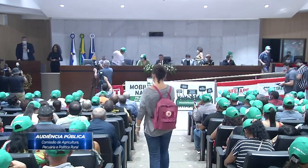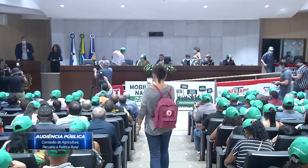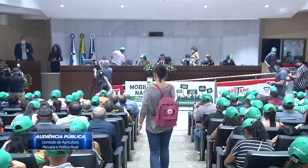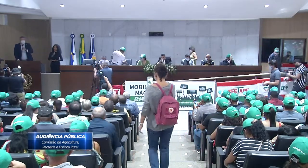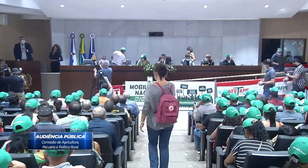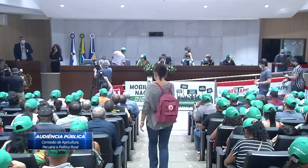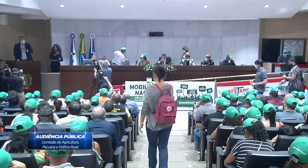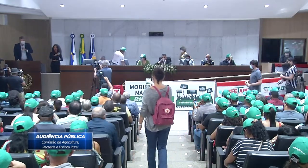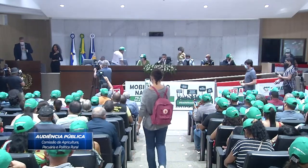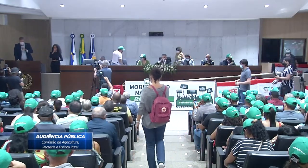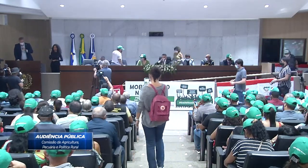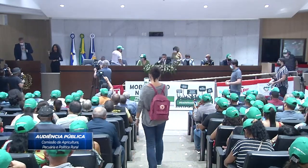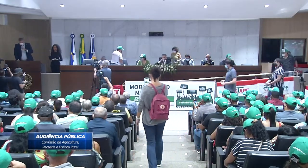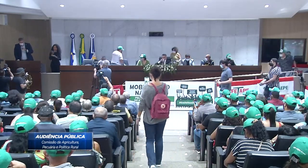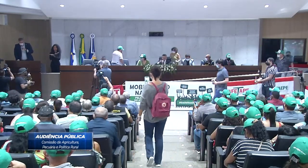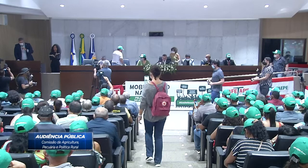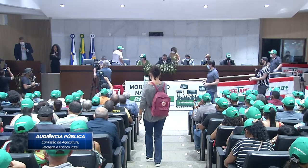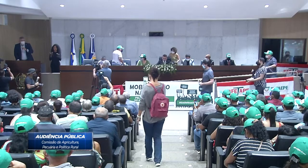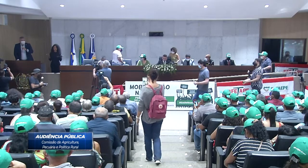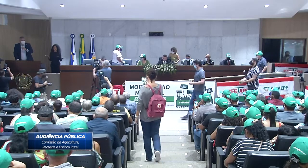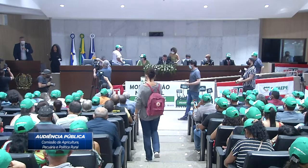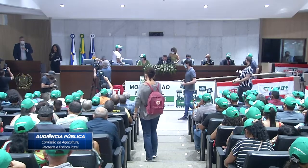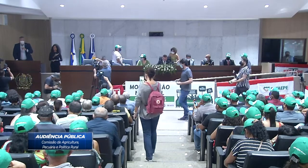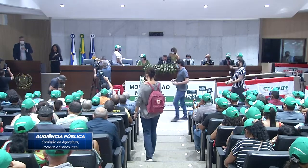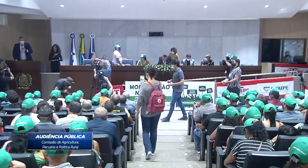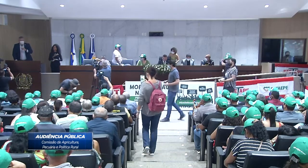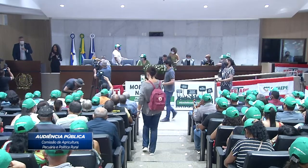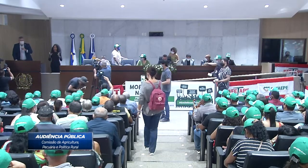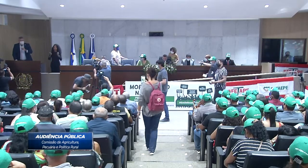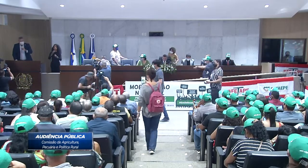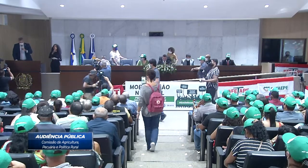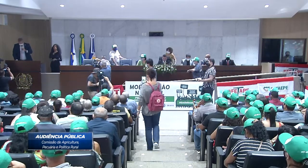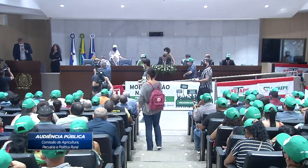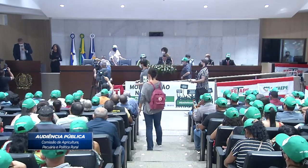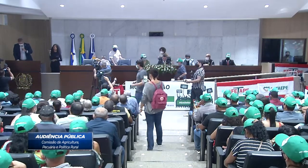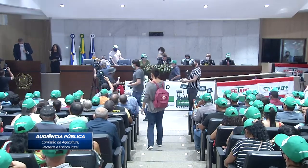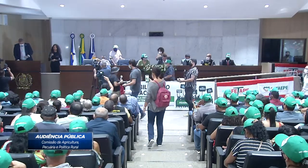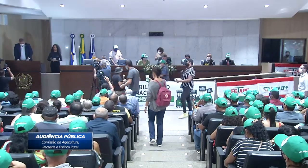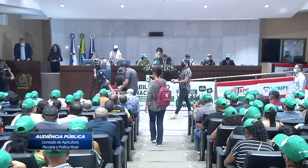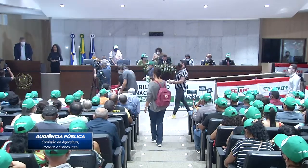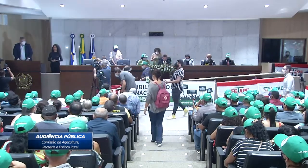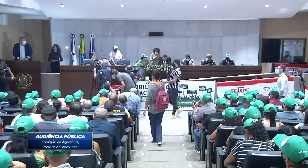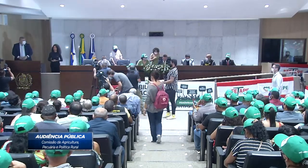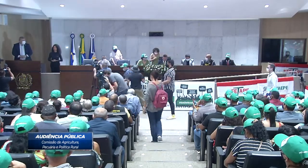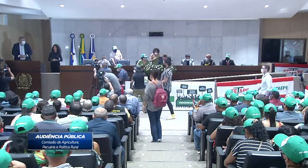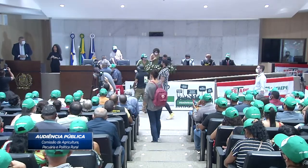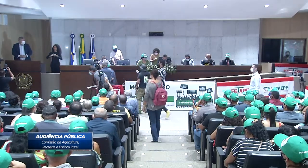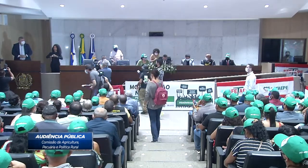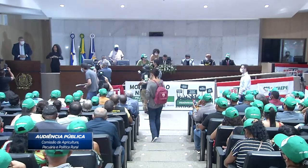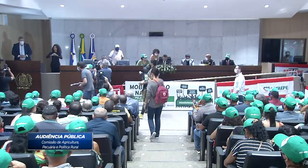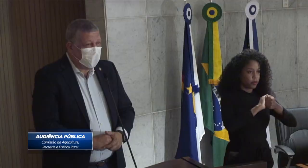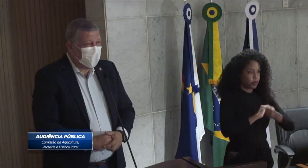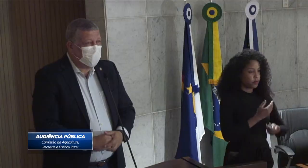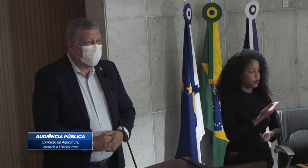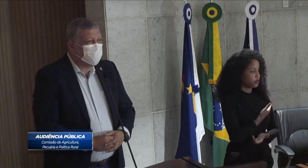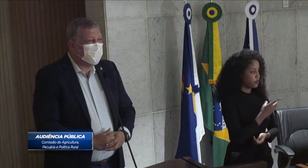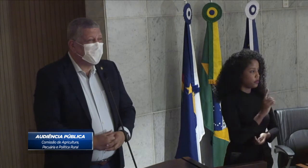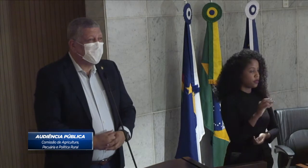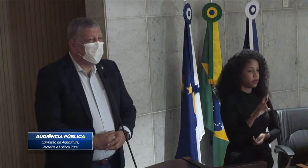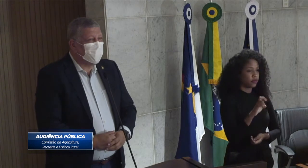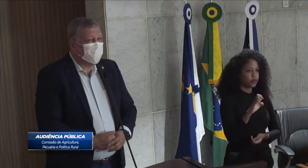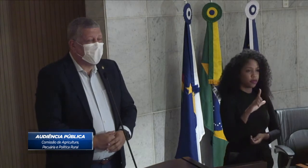Bom dia a todas as companheiras e todos os companheiros. Bom dia, pessoal. Bom dia. Saudar aqui o nosso companheiro Doriel